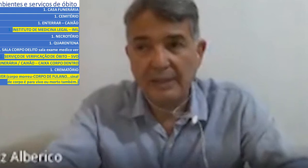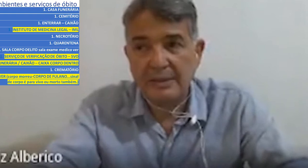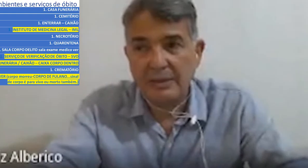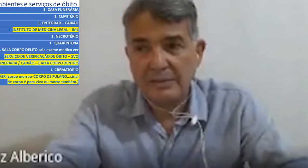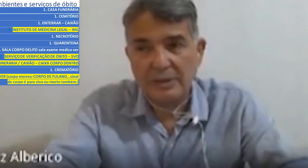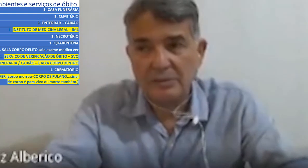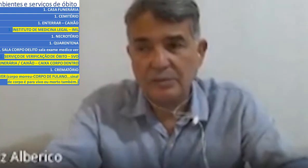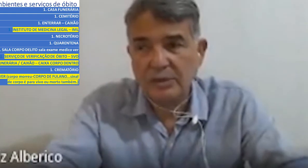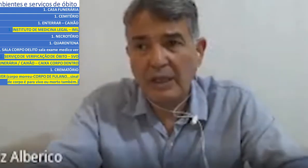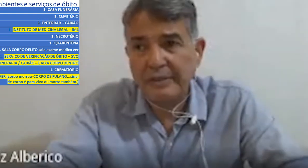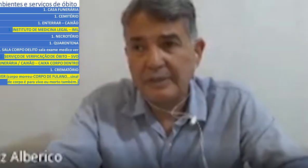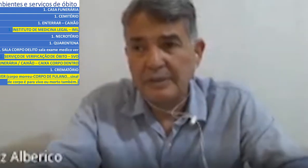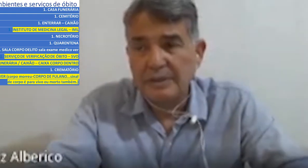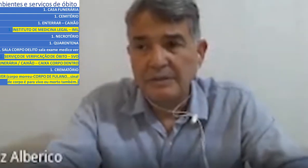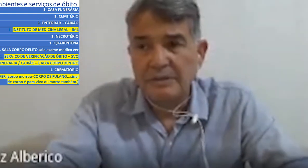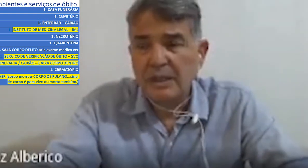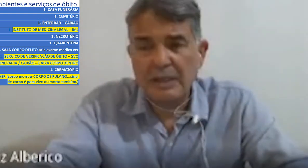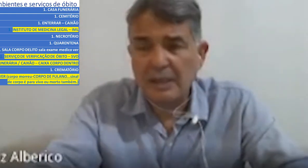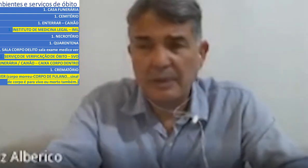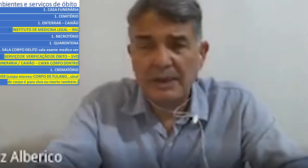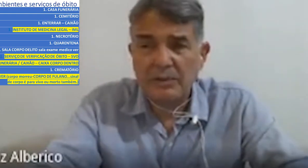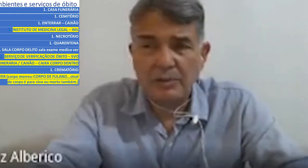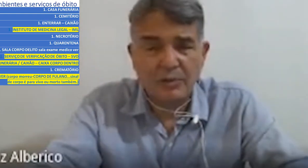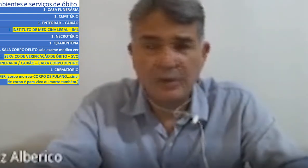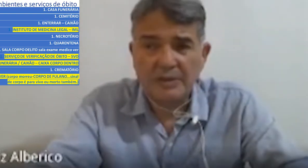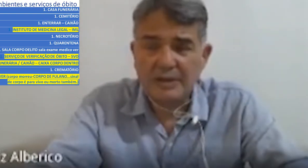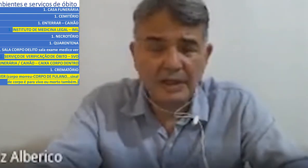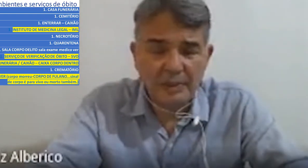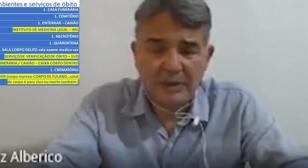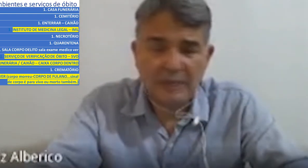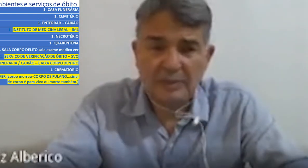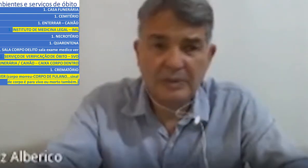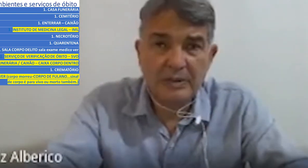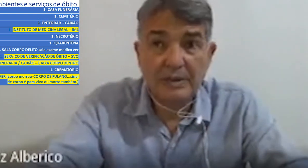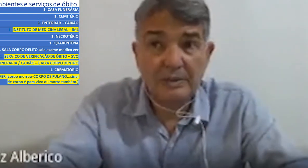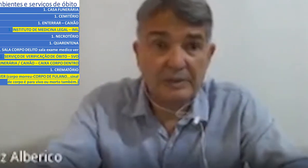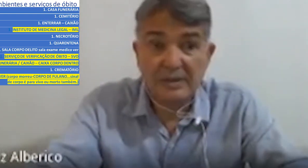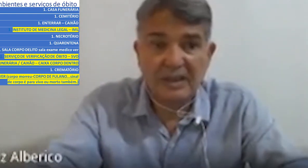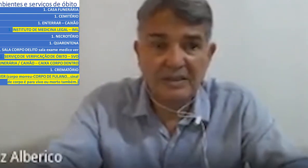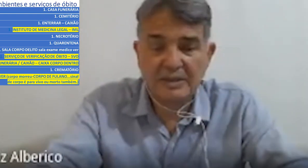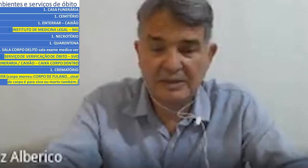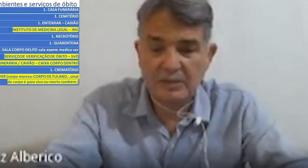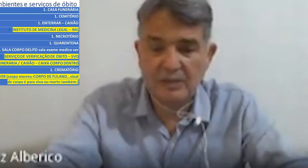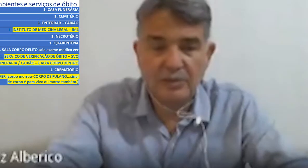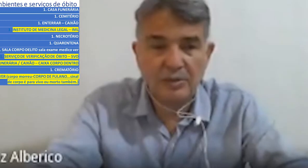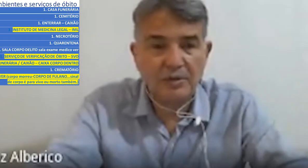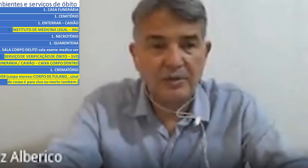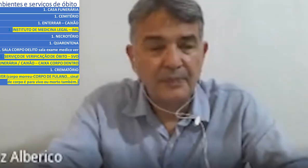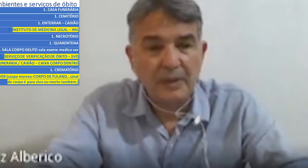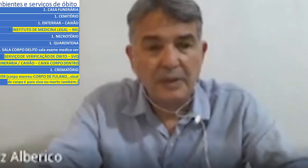completa. Não, não tem. Tem que aprender língua portuguesa, tem que aprender para poder se sair dessas situações.